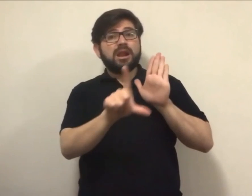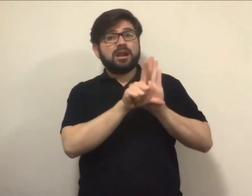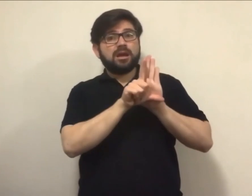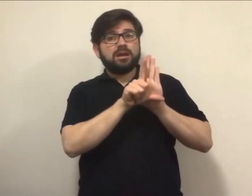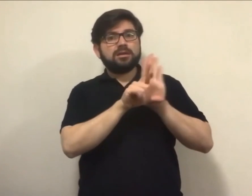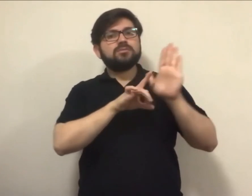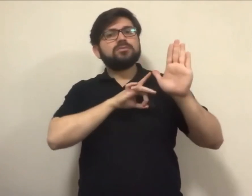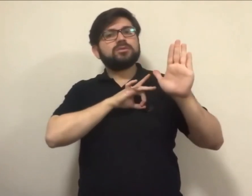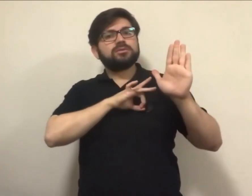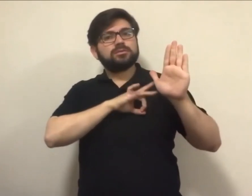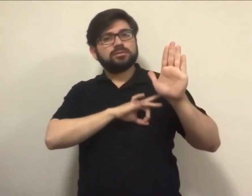Ley chilena.